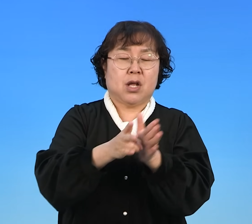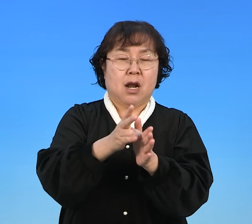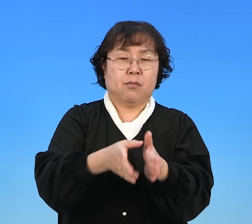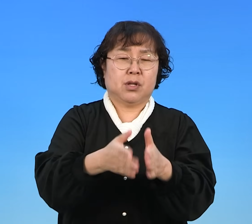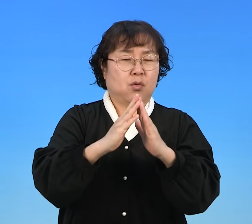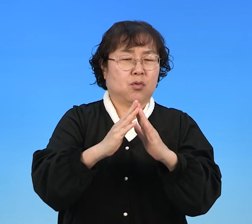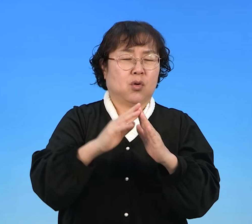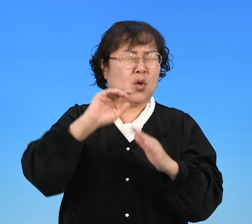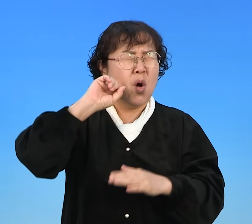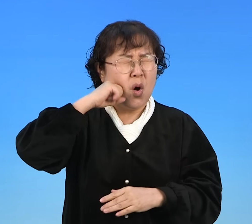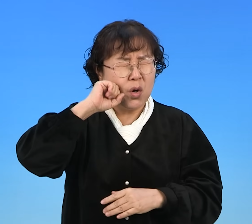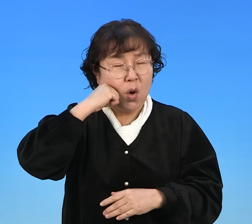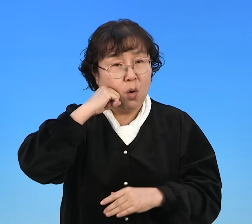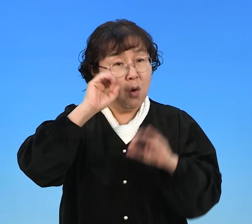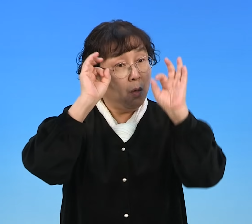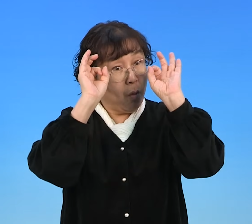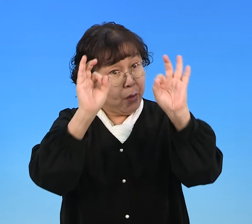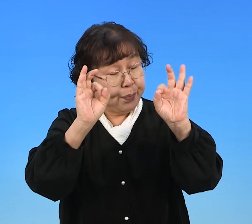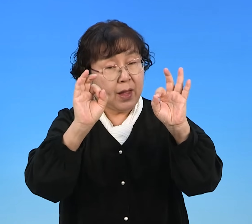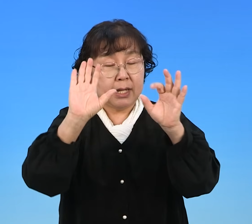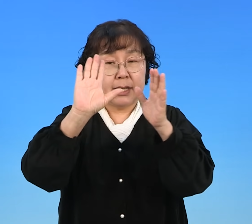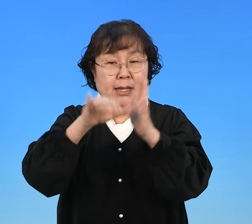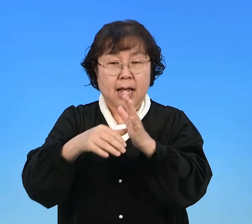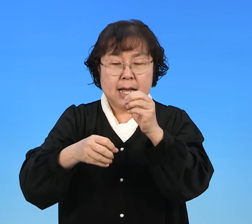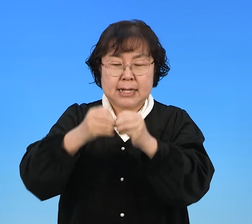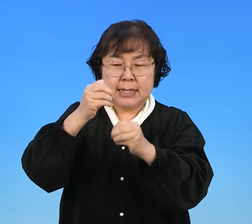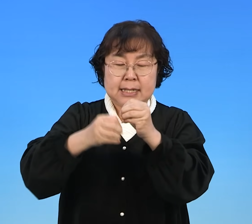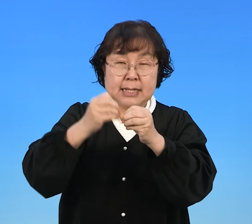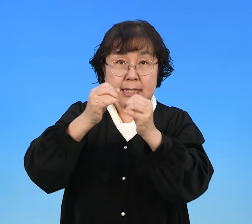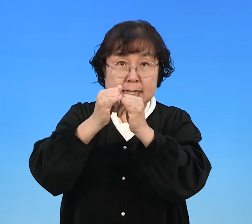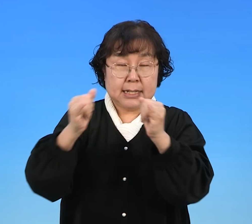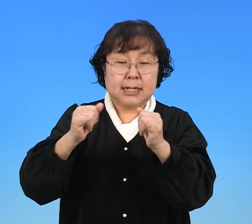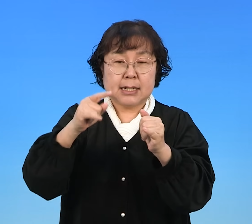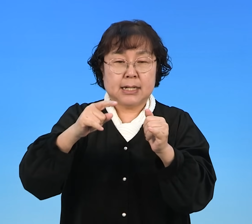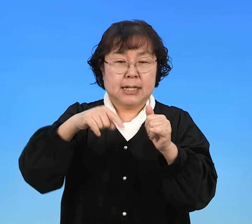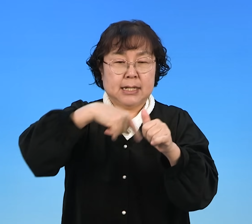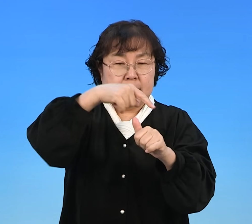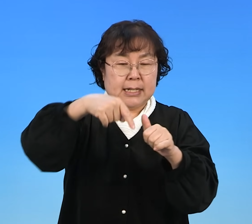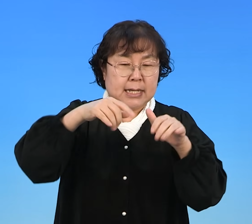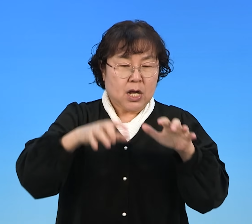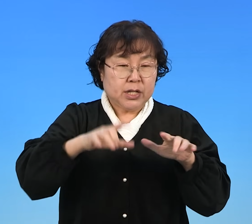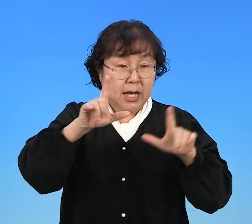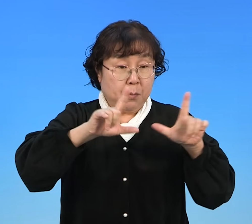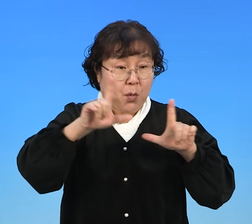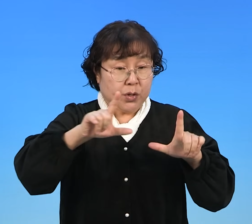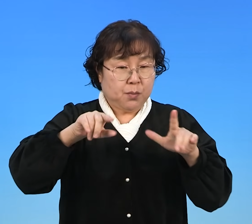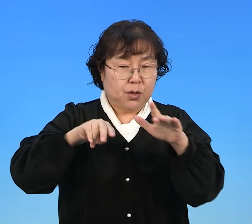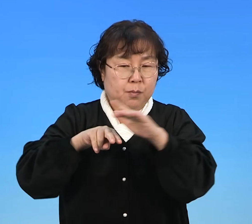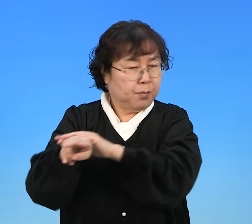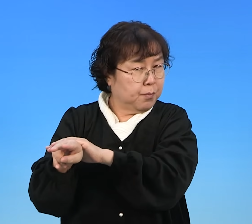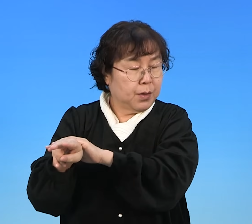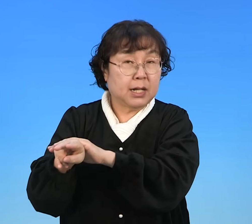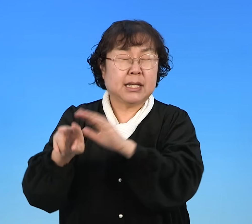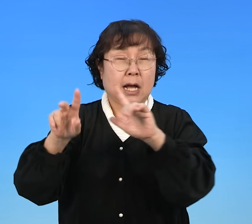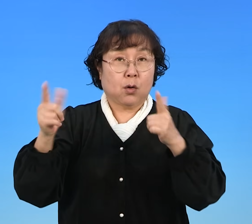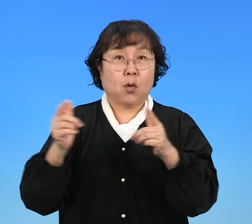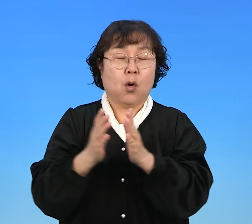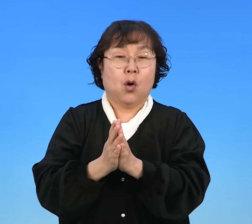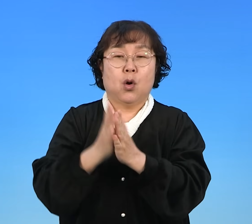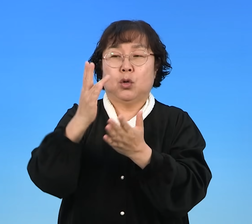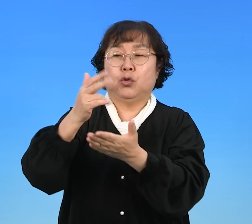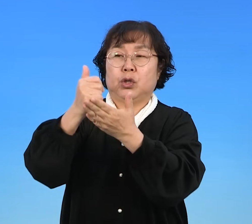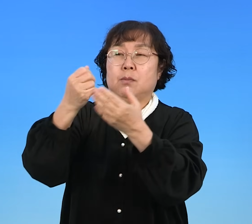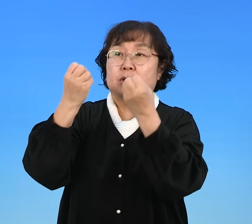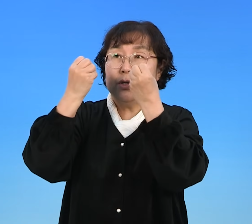요원해 보였다. 바로 이 시점에서 시인은 그의 현실을 도피하지 않고 주님을 새롭게 바라보는